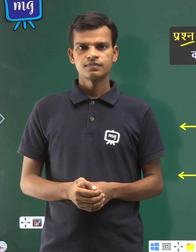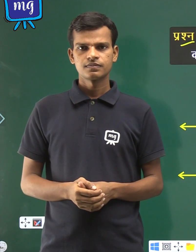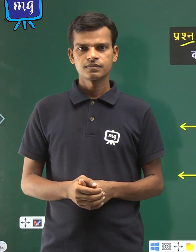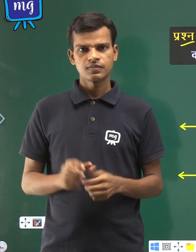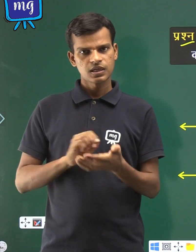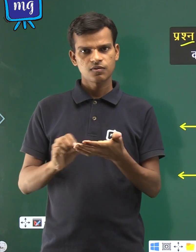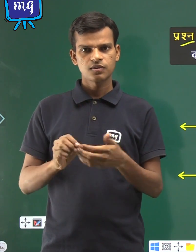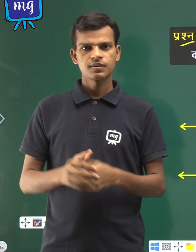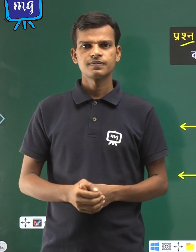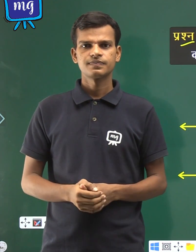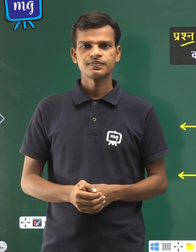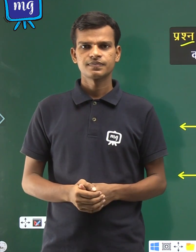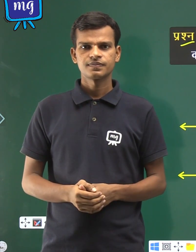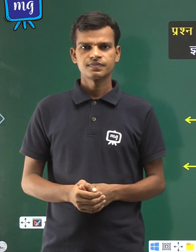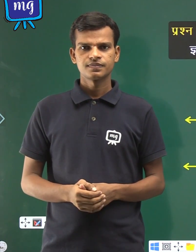लिख लोगे।